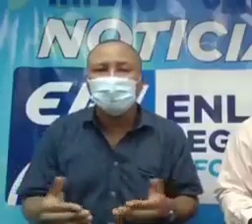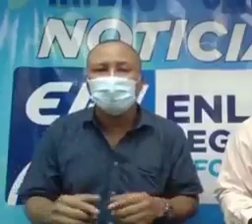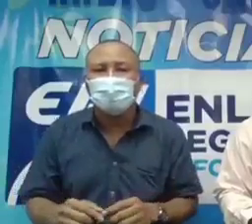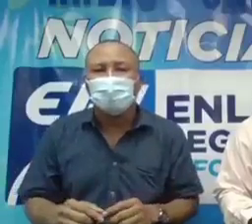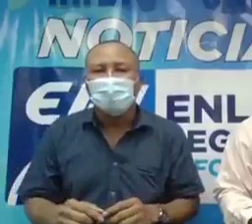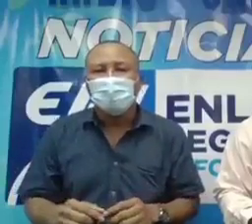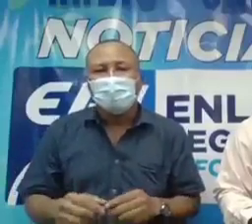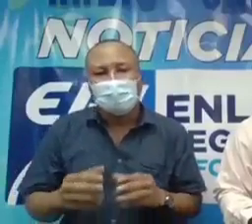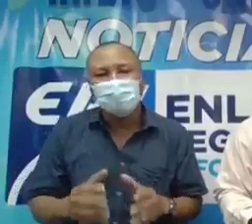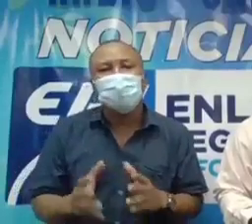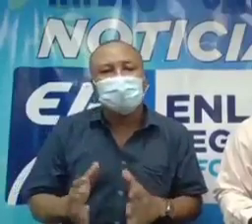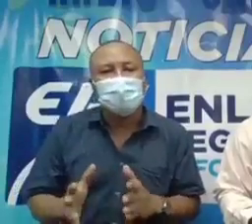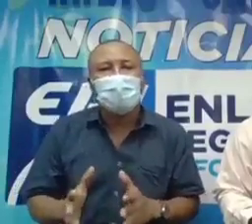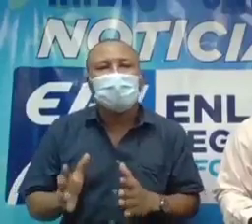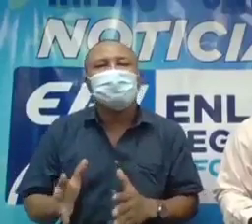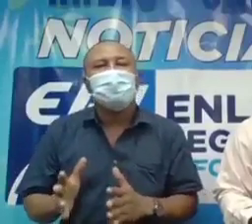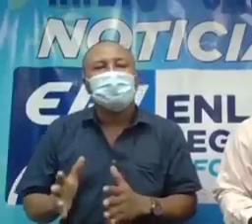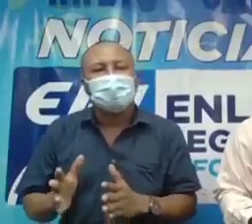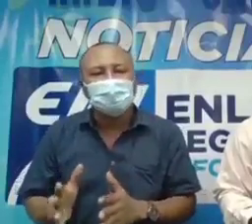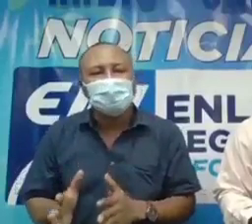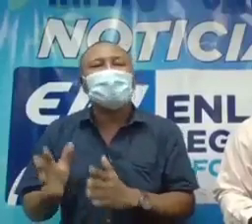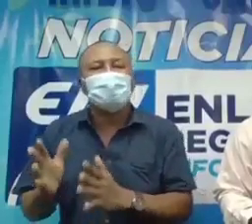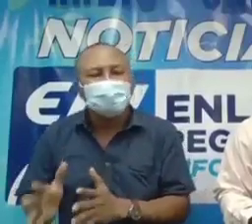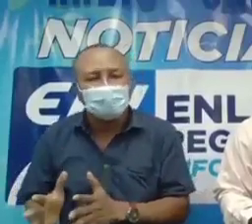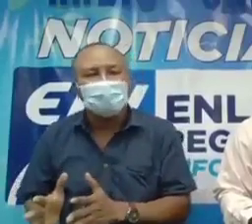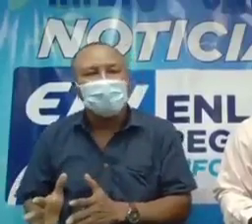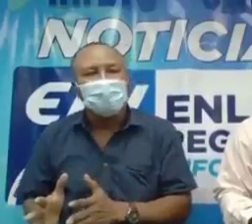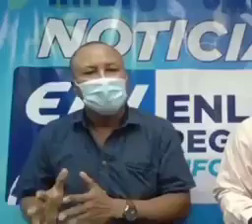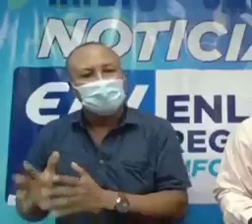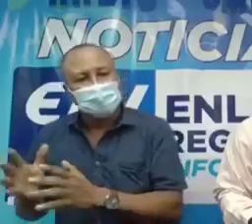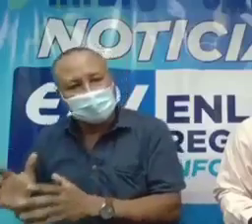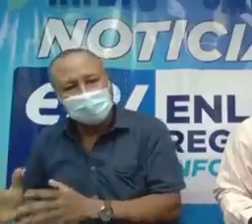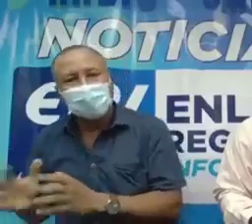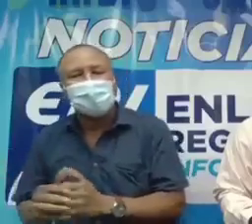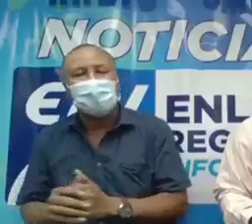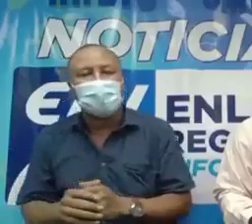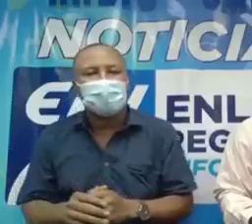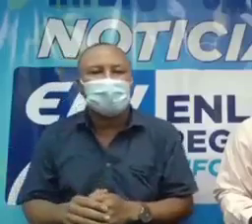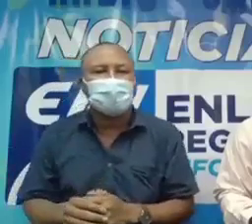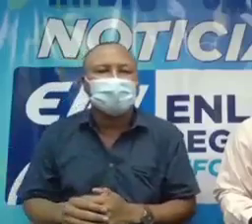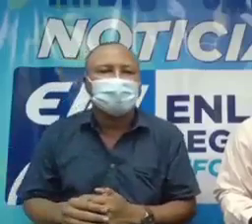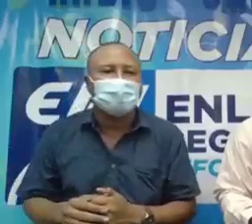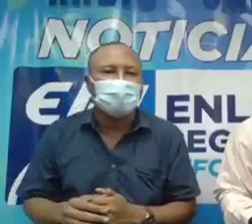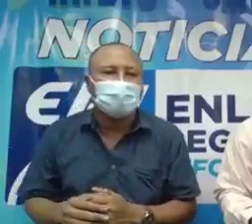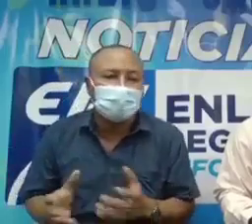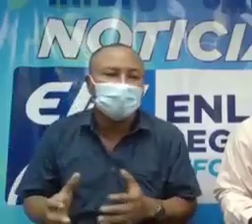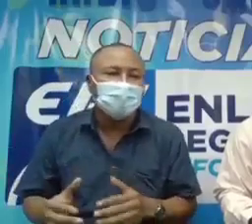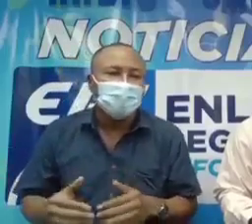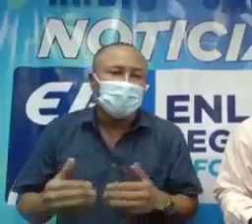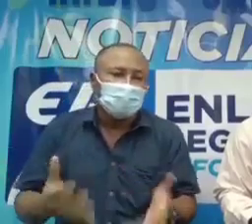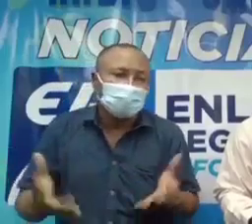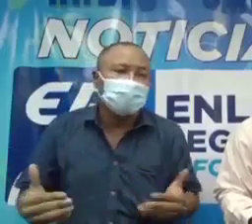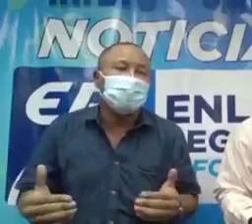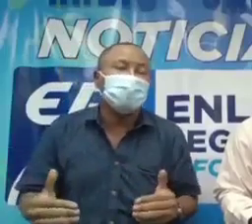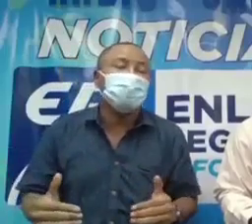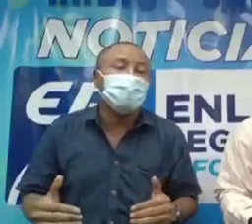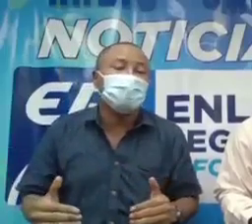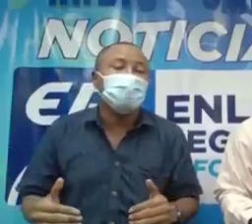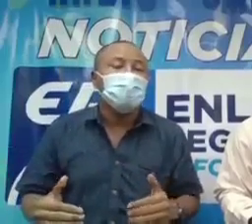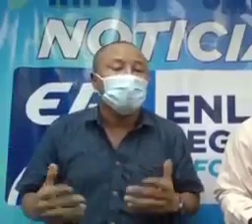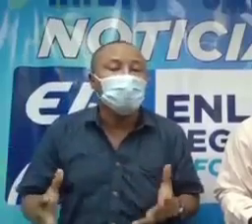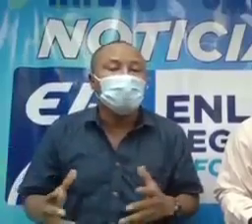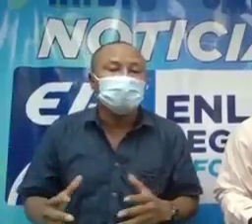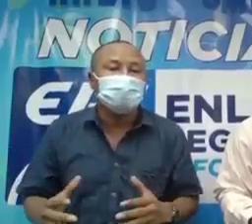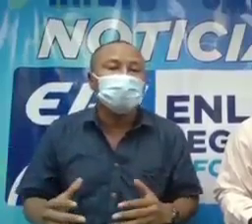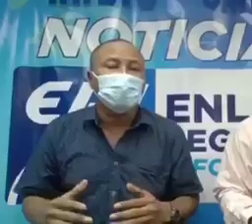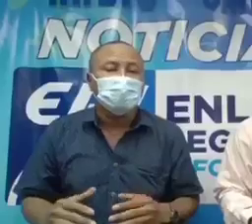hay una intromisión, eso sí es también causal de parte de la propia ley, porque está